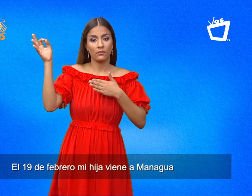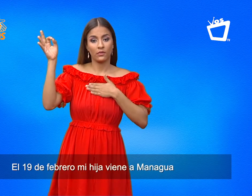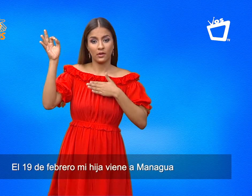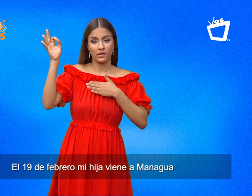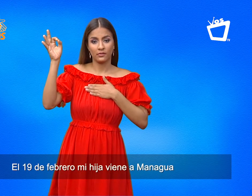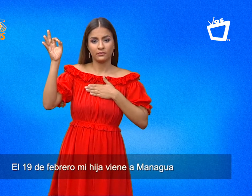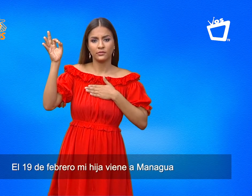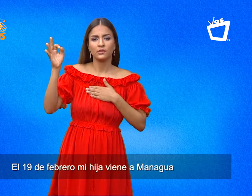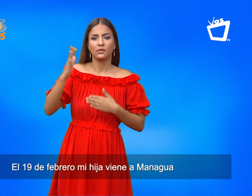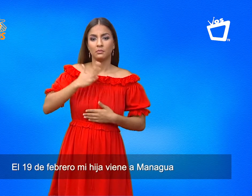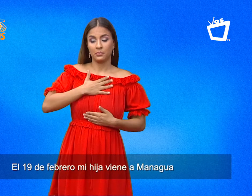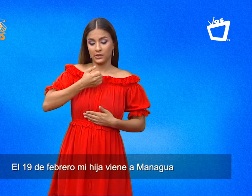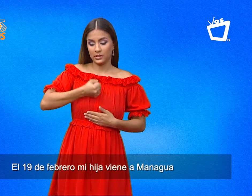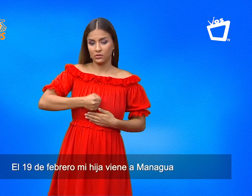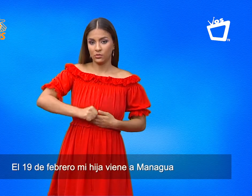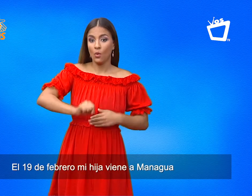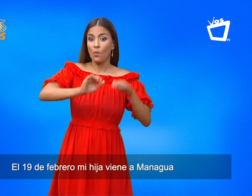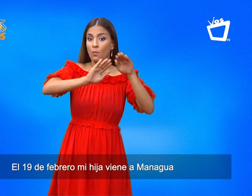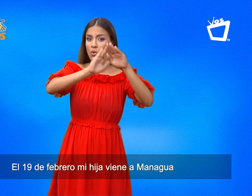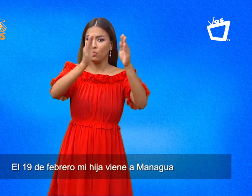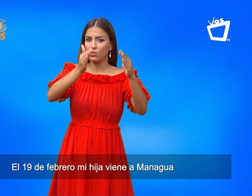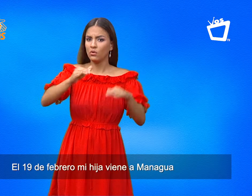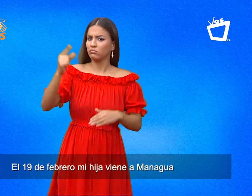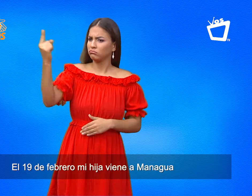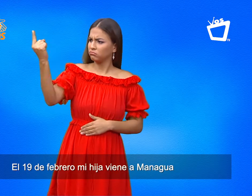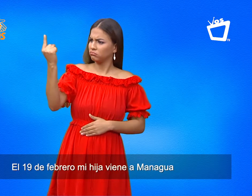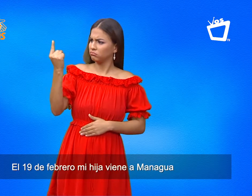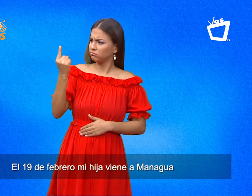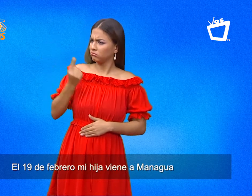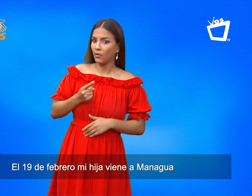el 19 de febrero mi hija viene a managua